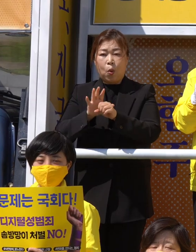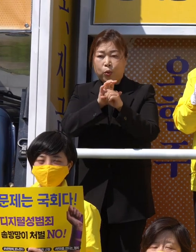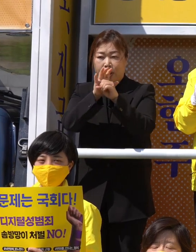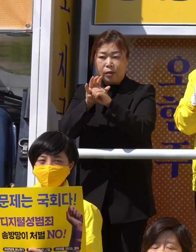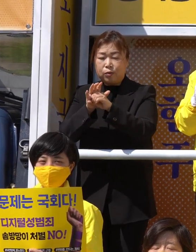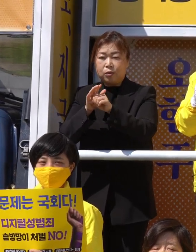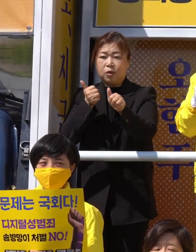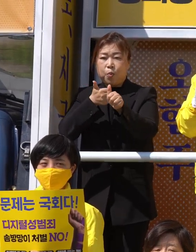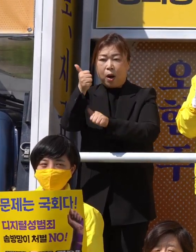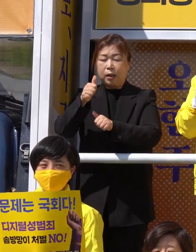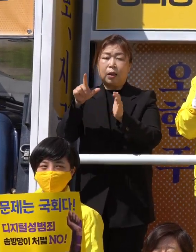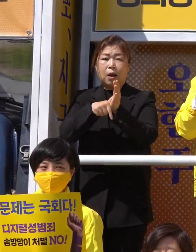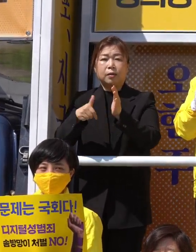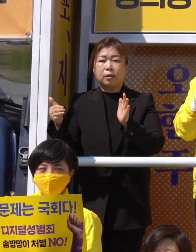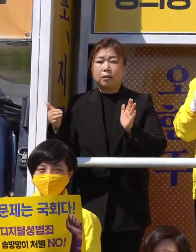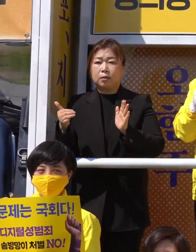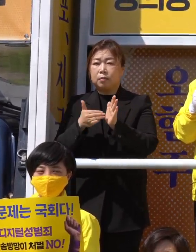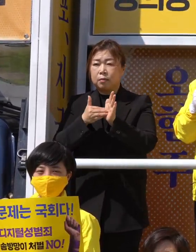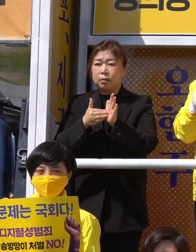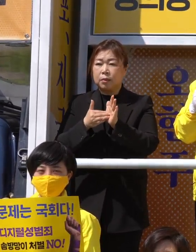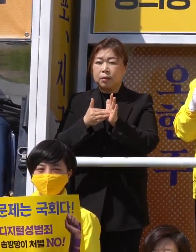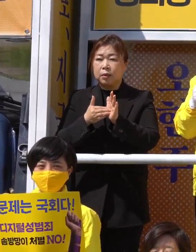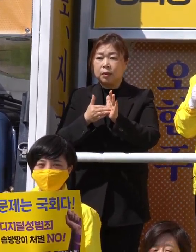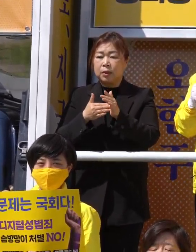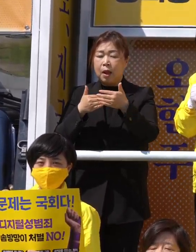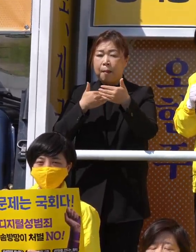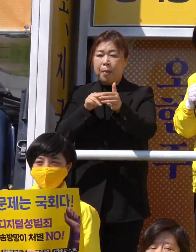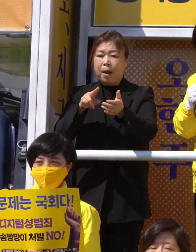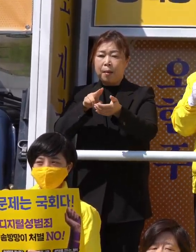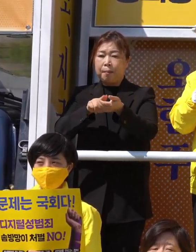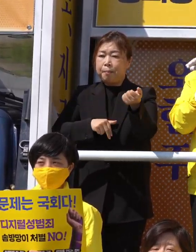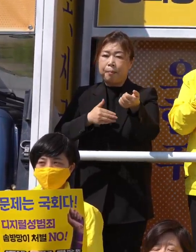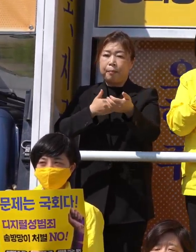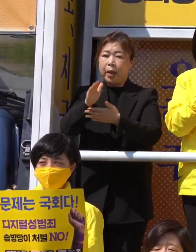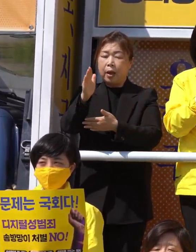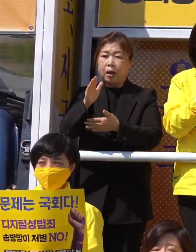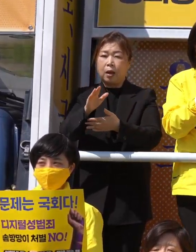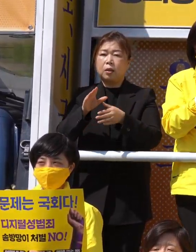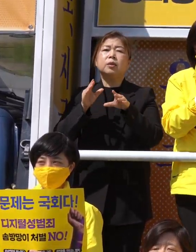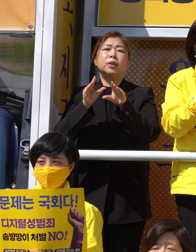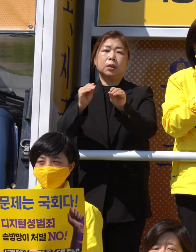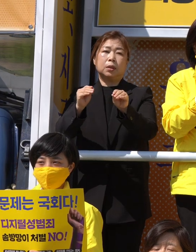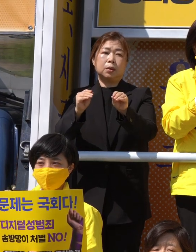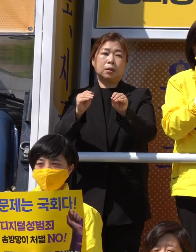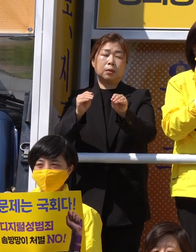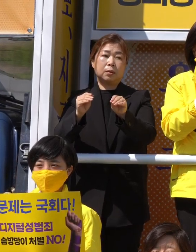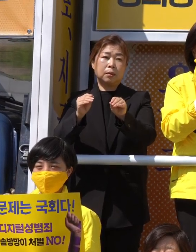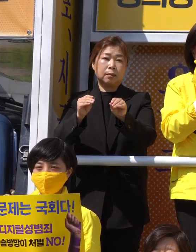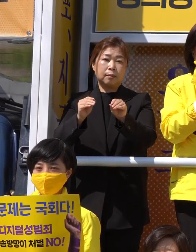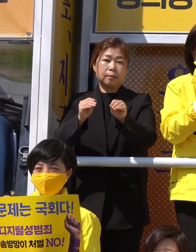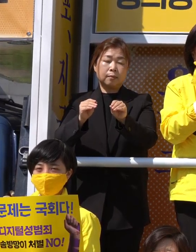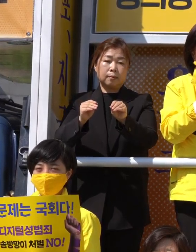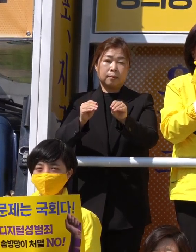코로나19를 극복할 때까지 방패, 이건 절대 금지해야 합니다.